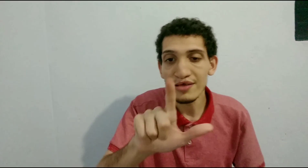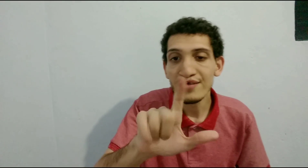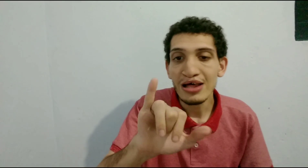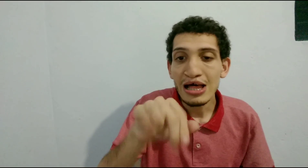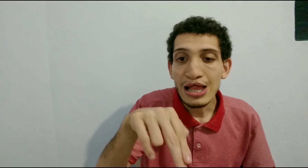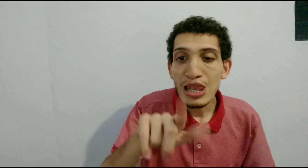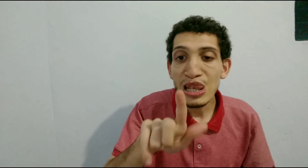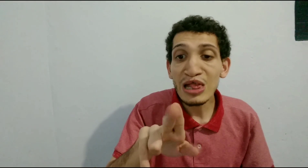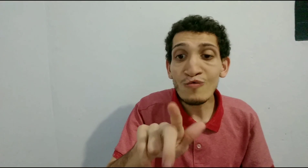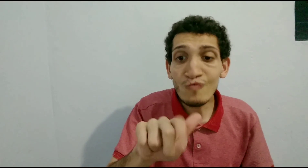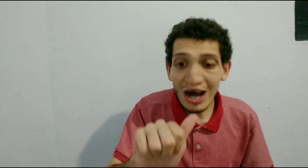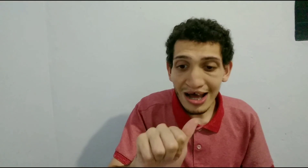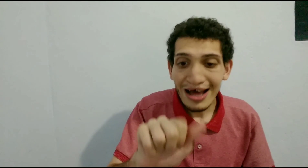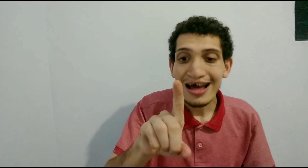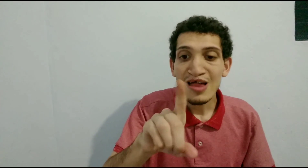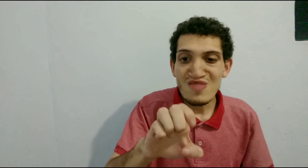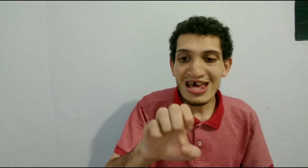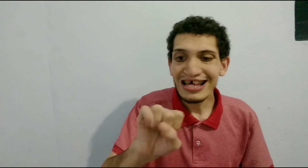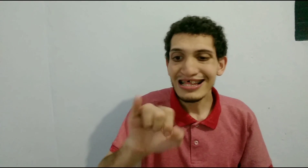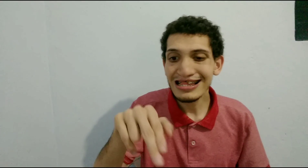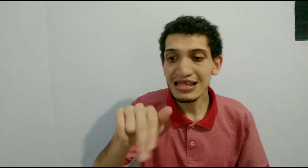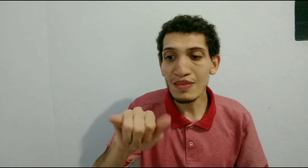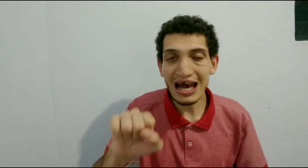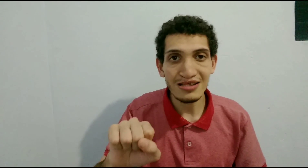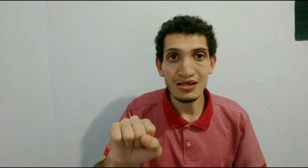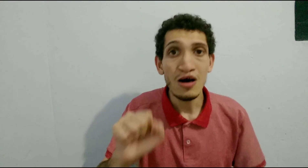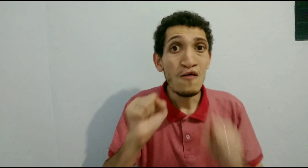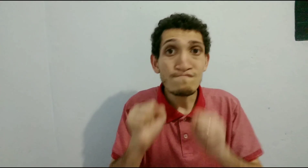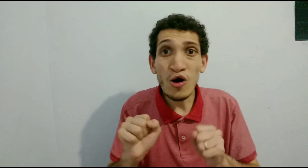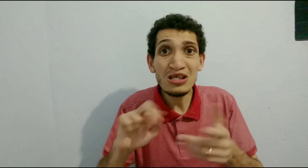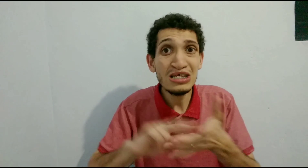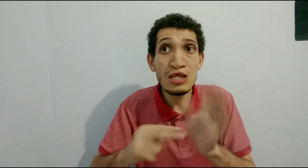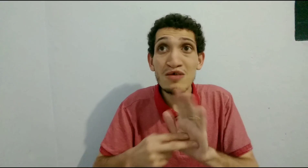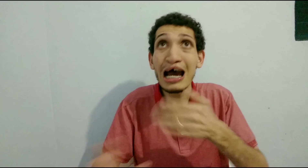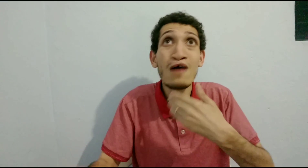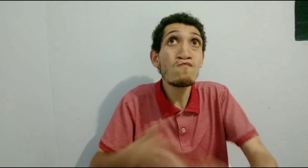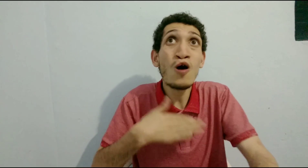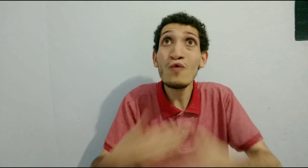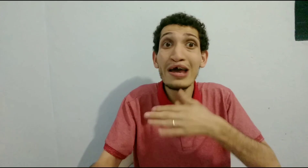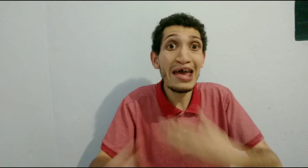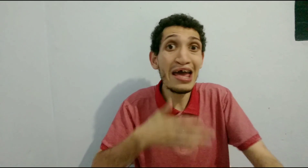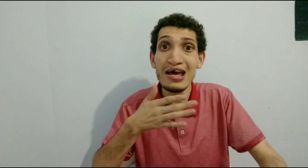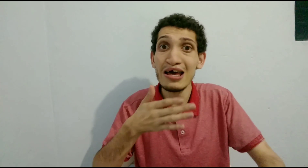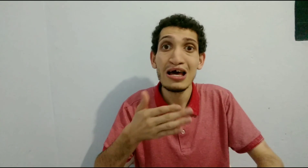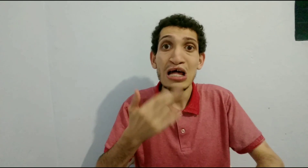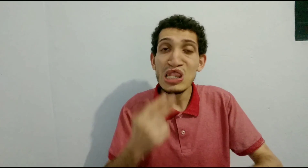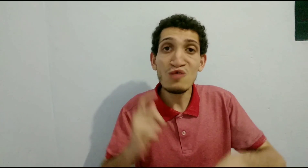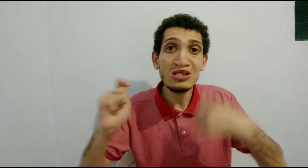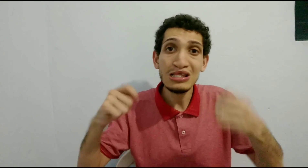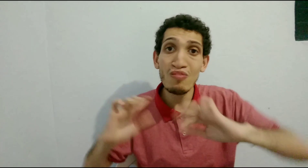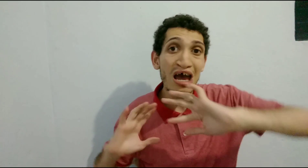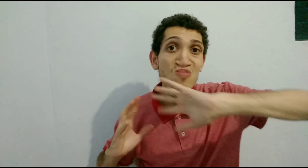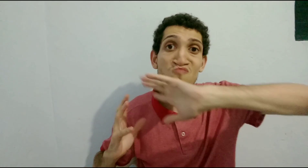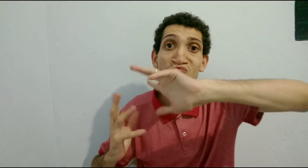Língua de sinais. Pode identificar qualquer língua de sinais do mundo